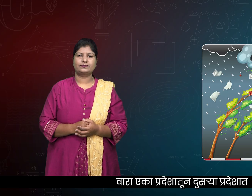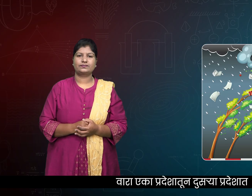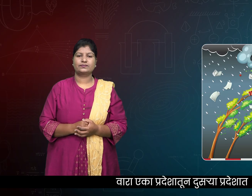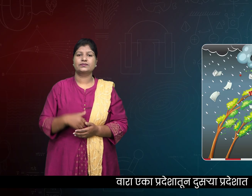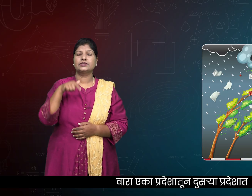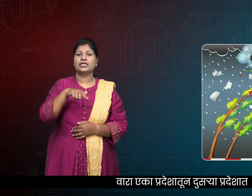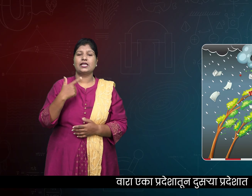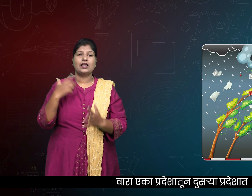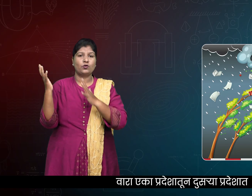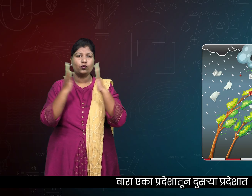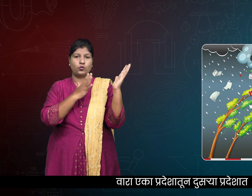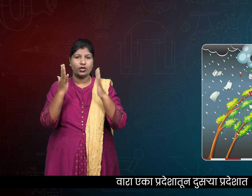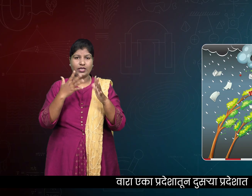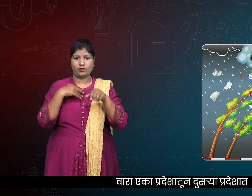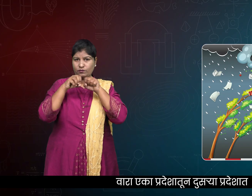वारा एका प्रदेशातून दुसऱ्या प्रदेशात